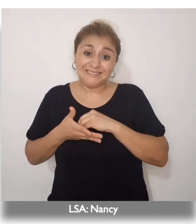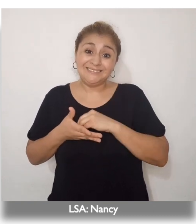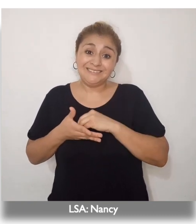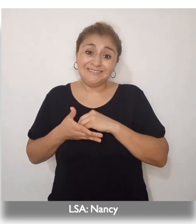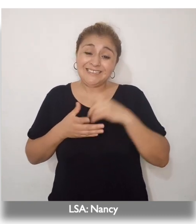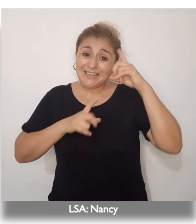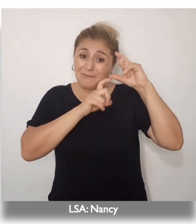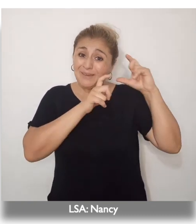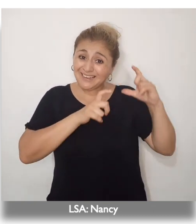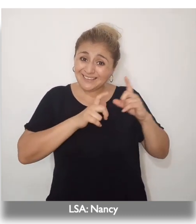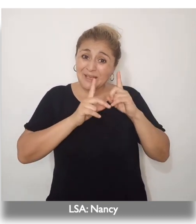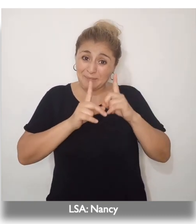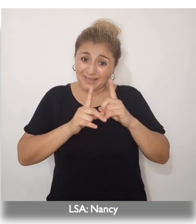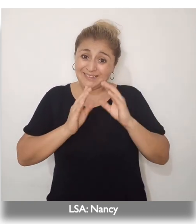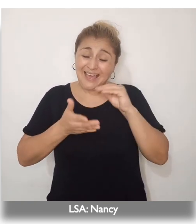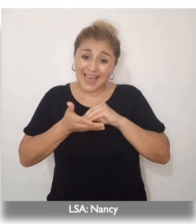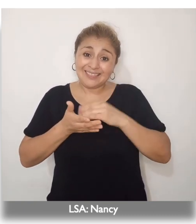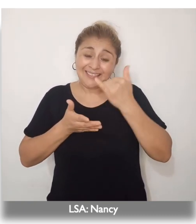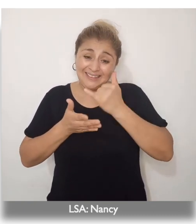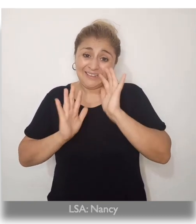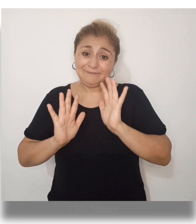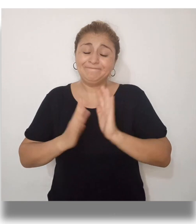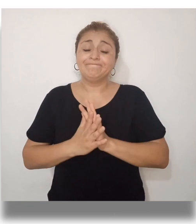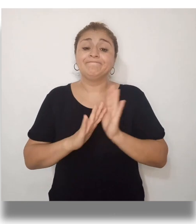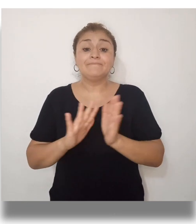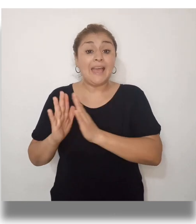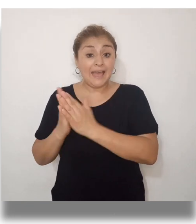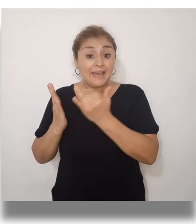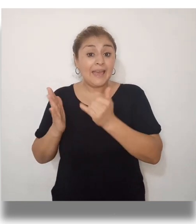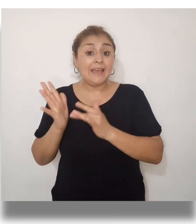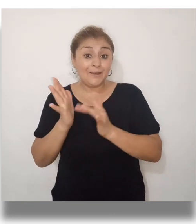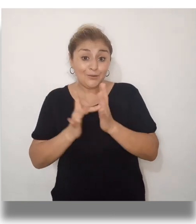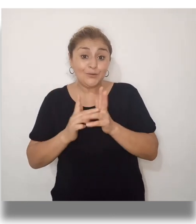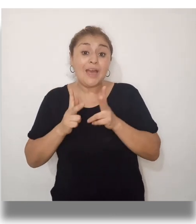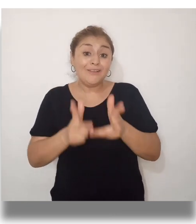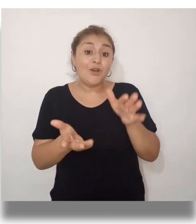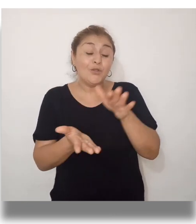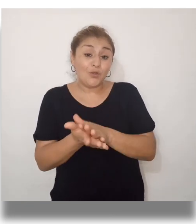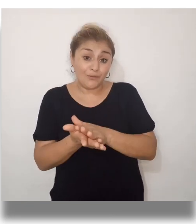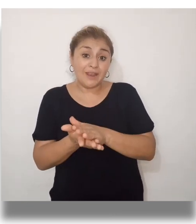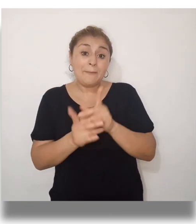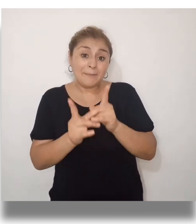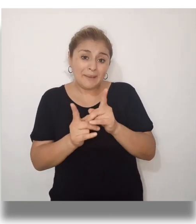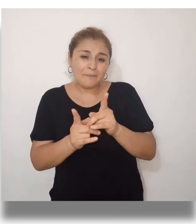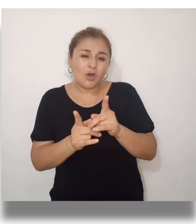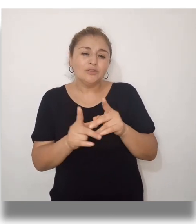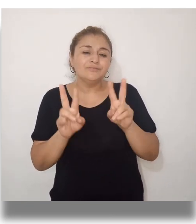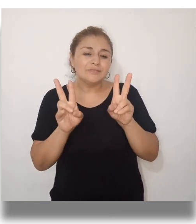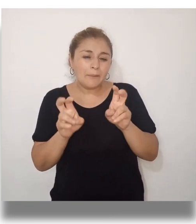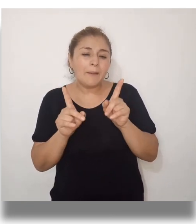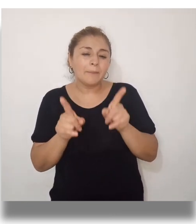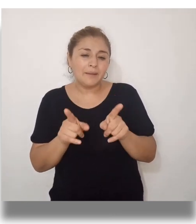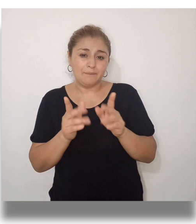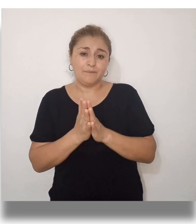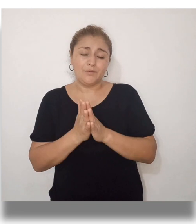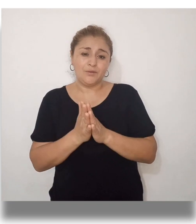la veamos en una parábola que Jesús habló una parábola que entre otras cosas